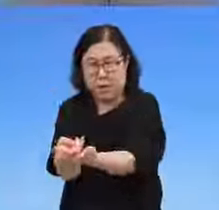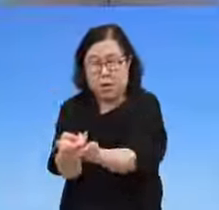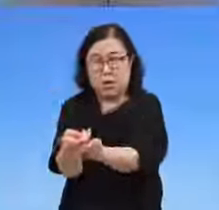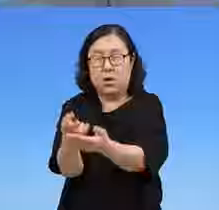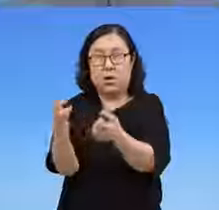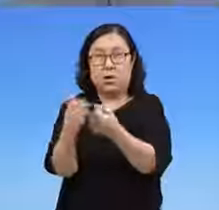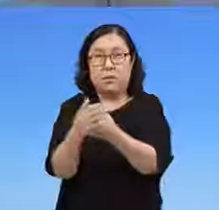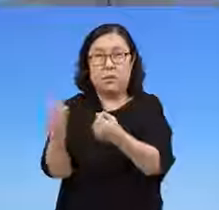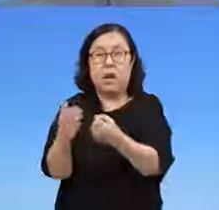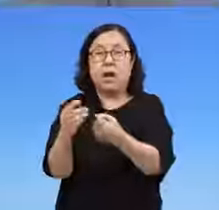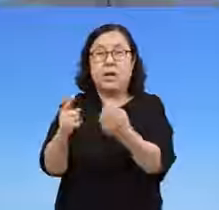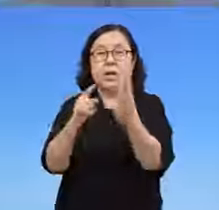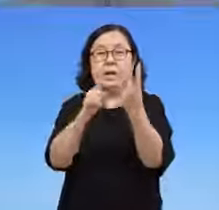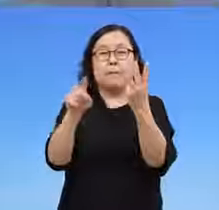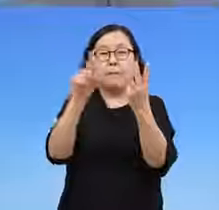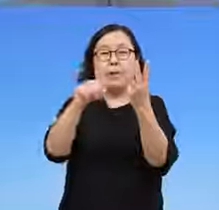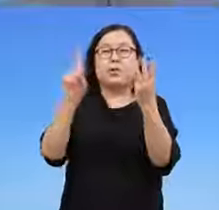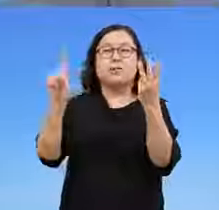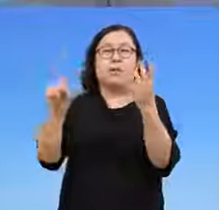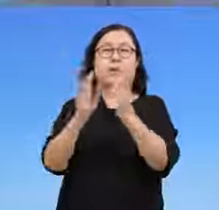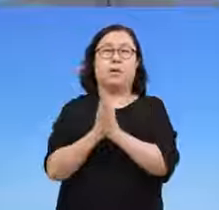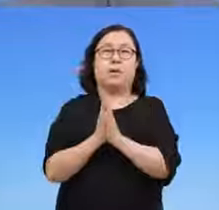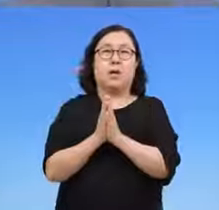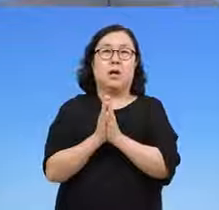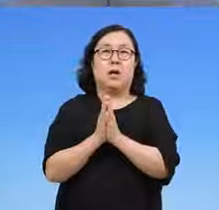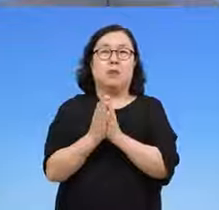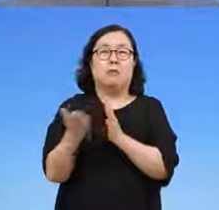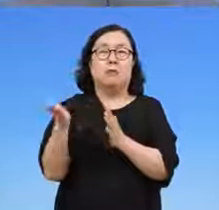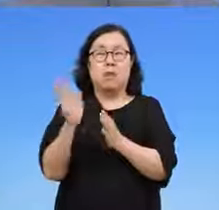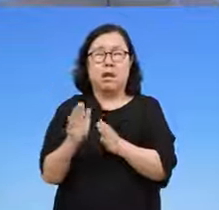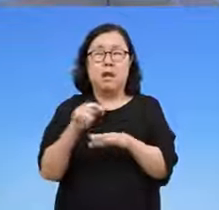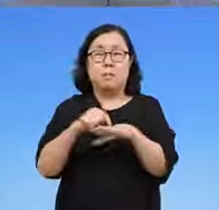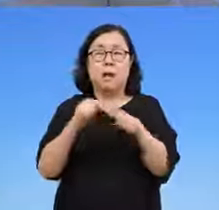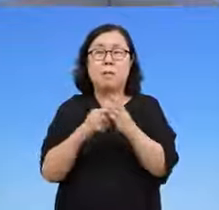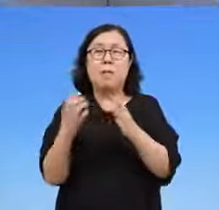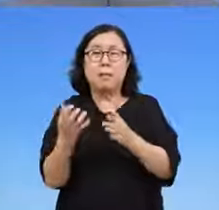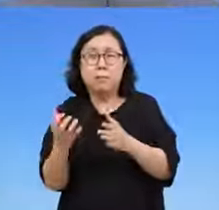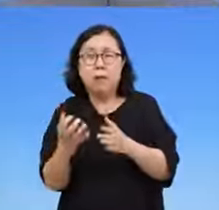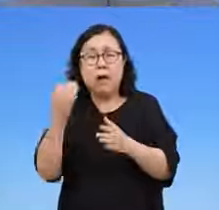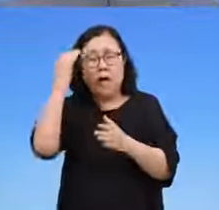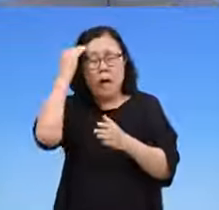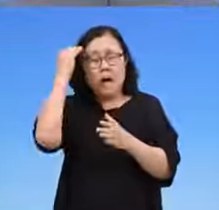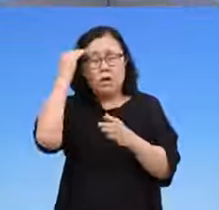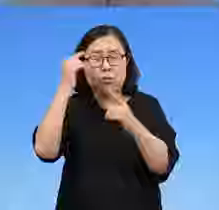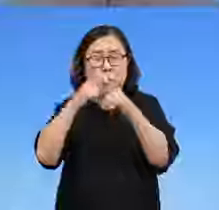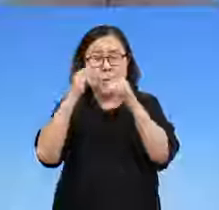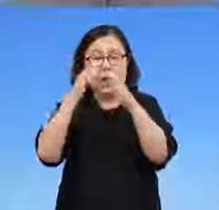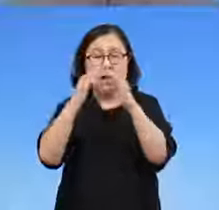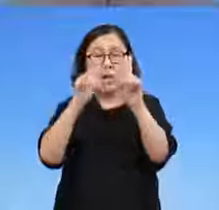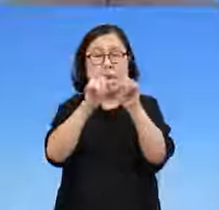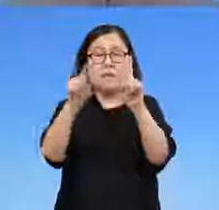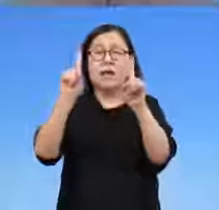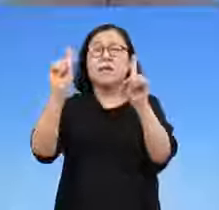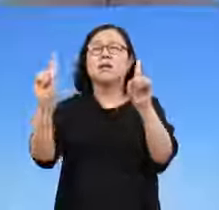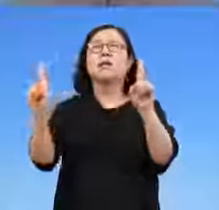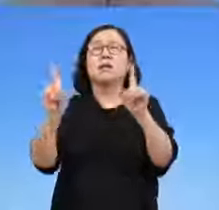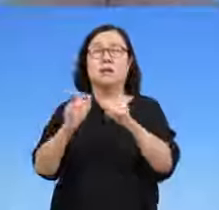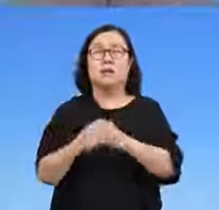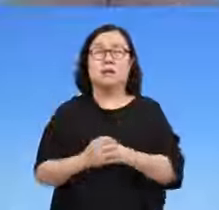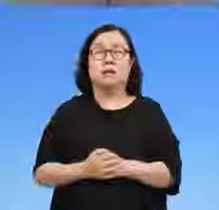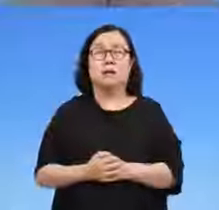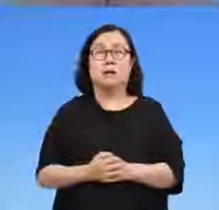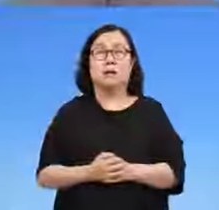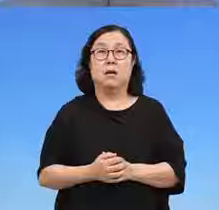아픈 건 오늘 한국교회는 1-1이에요. 너무너무 충만한 이 사람이 자기 생각과 자기